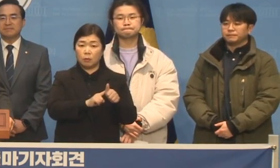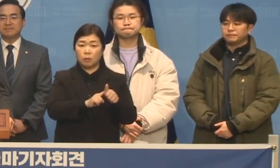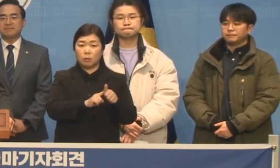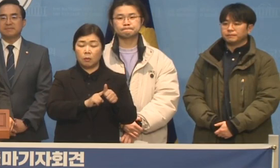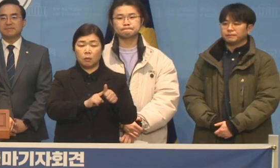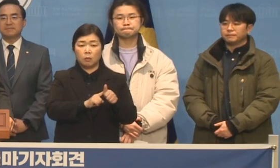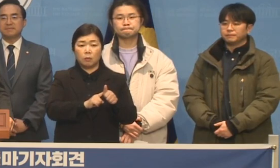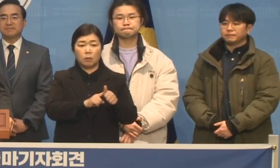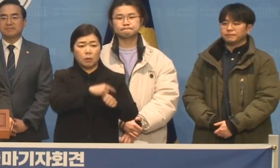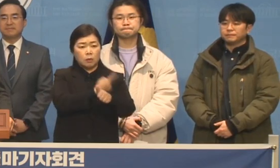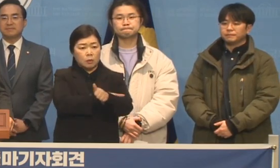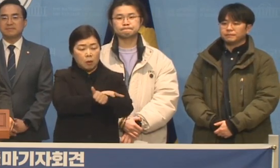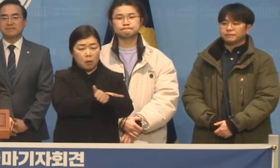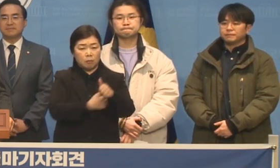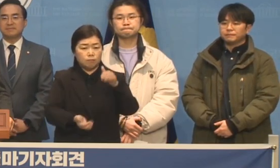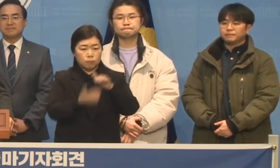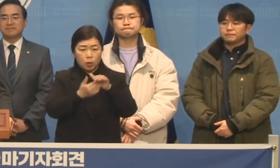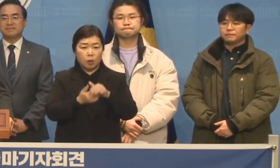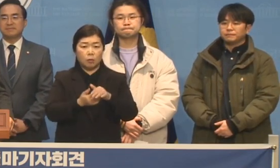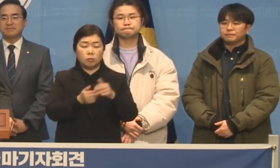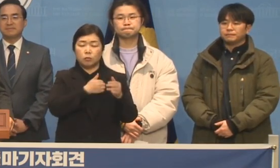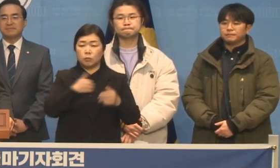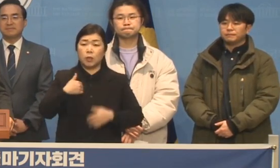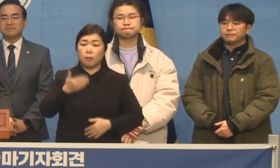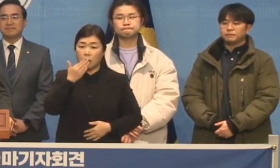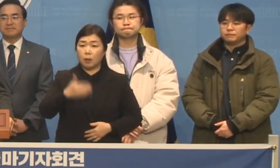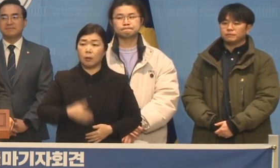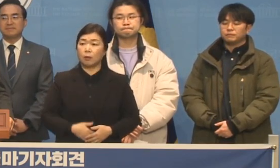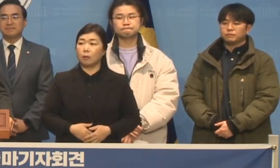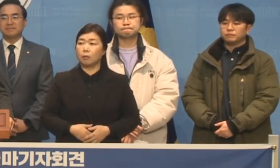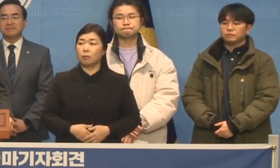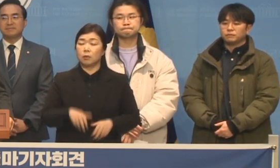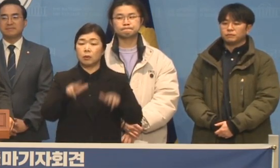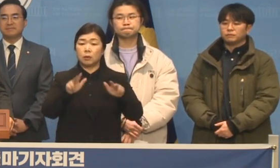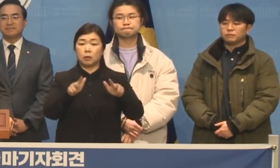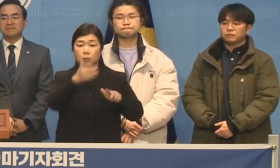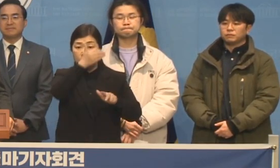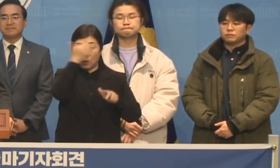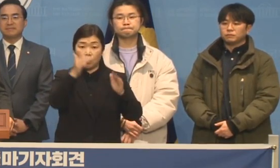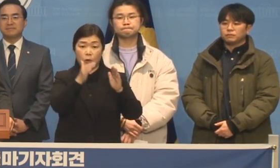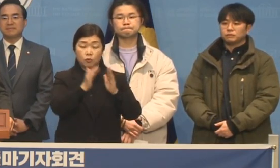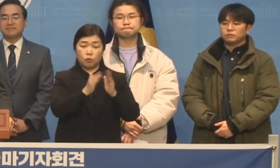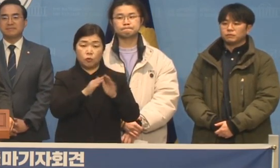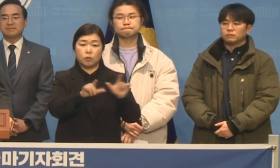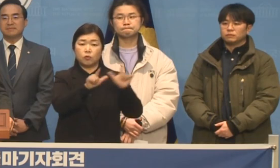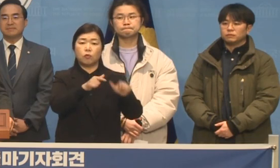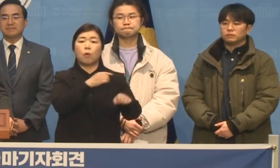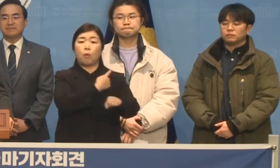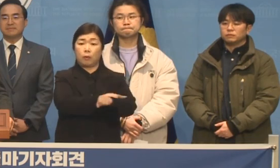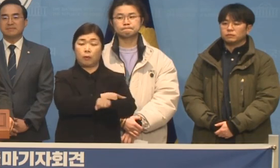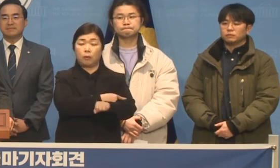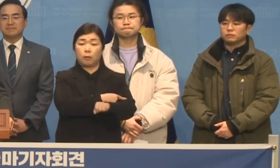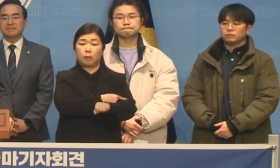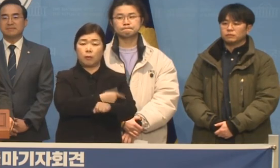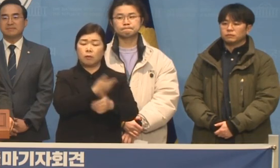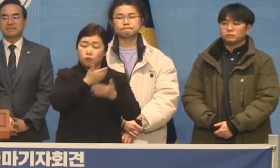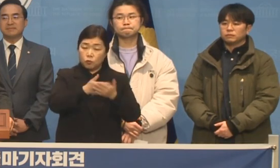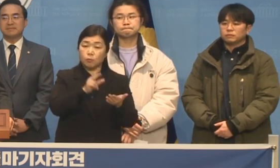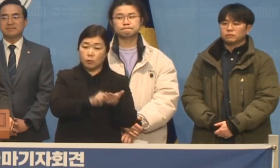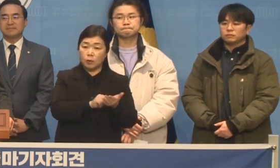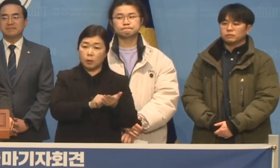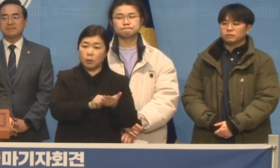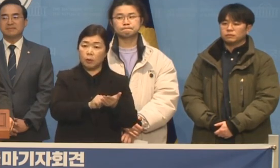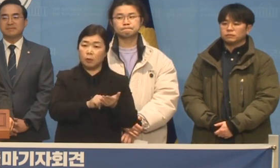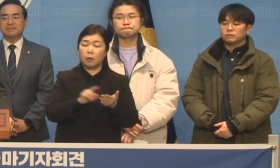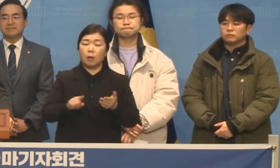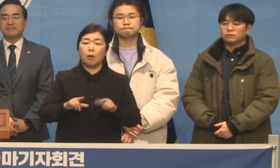있는 굉장히 희소한 자원입니다. 지금 주거권이라고 하는 것이 시대의 중요한 의제인데 이 주거 문제를